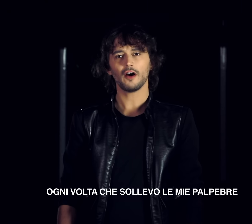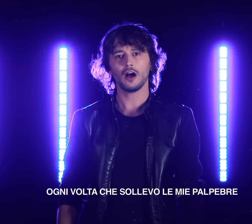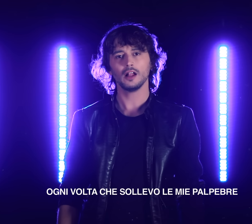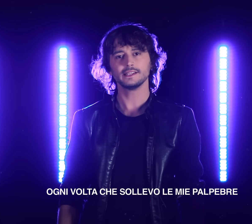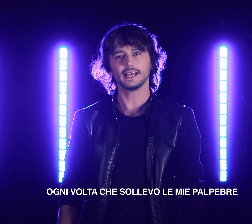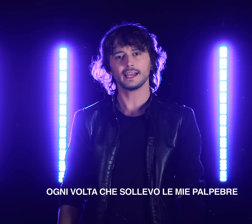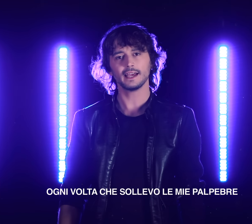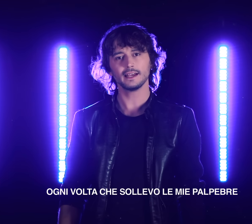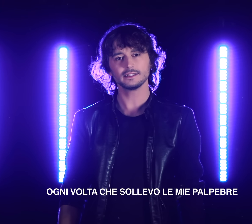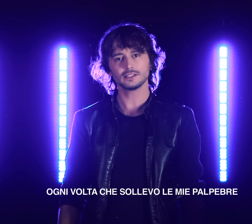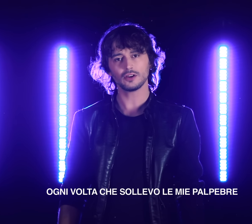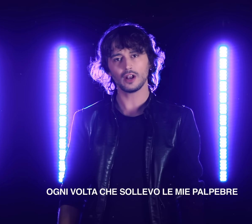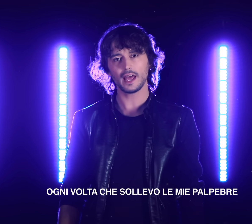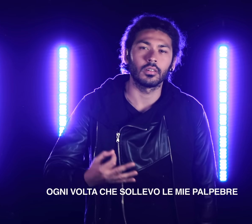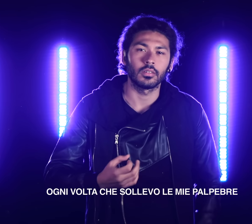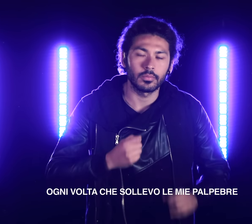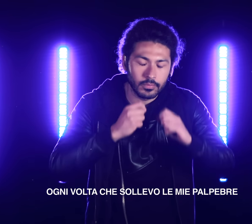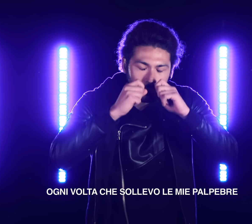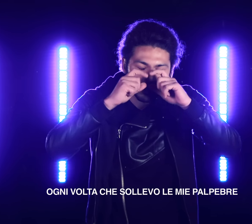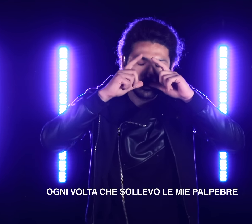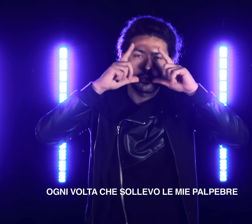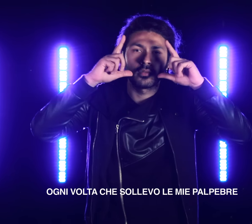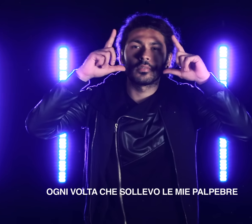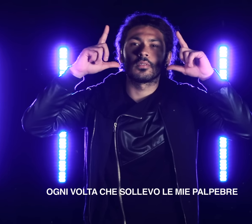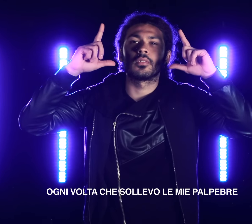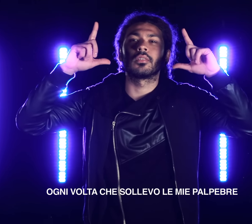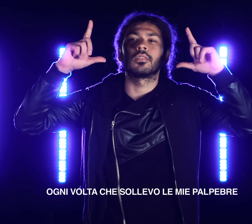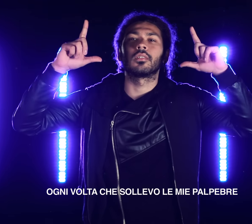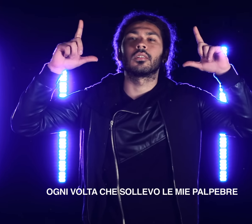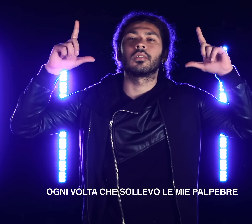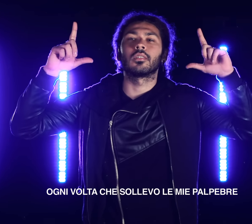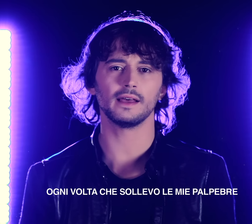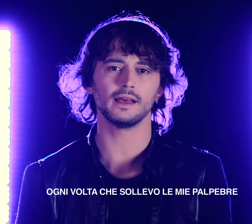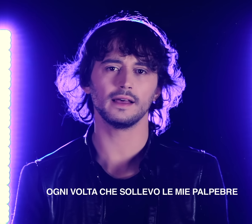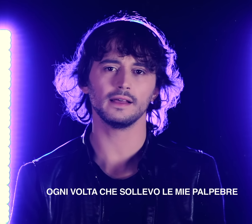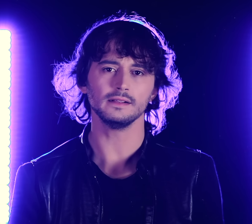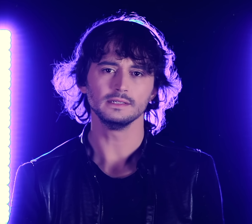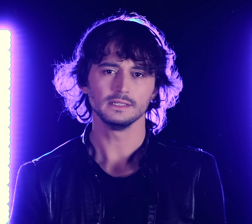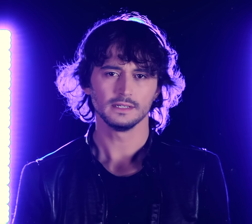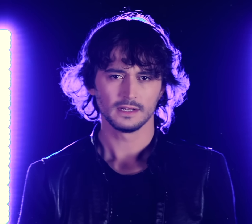Ogni volta che sollevo le mie palpebre,